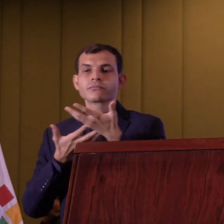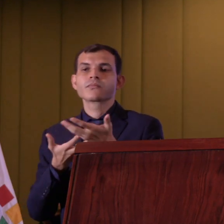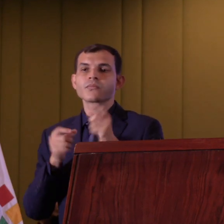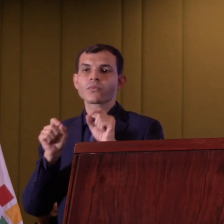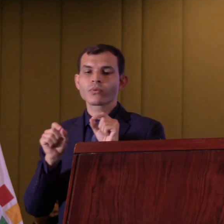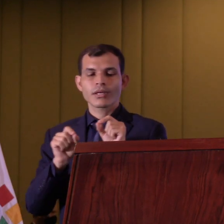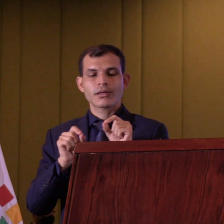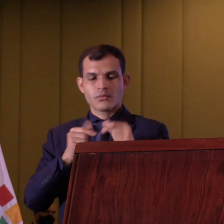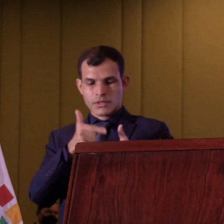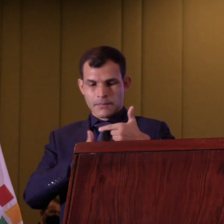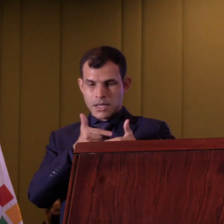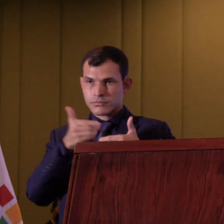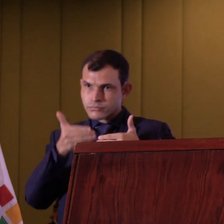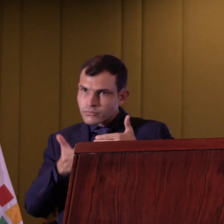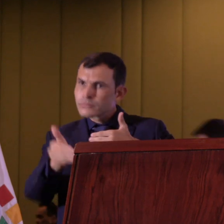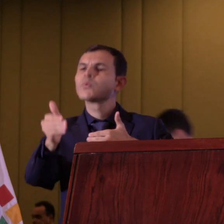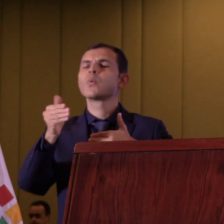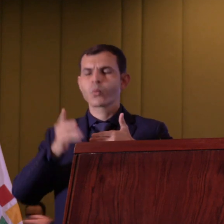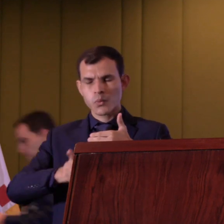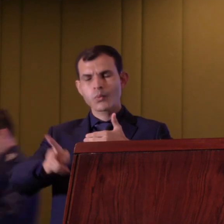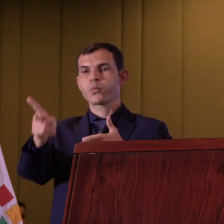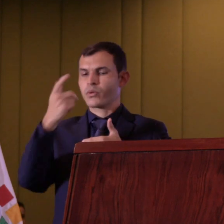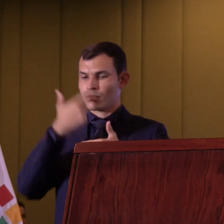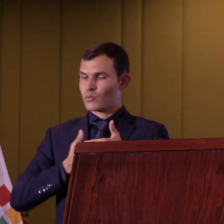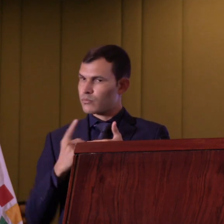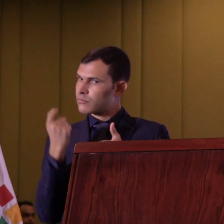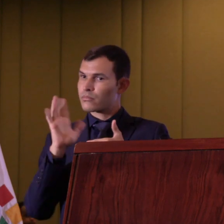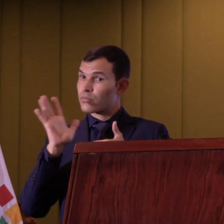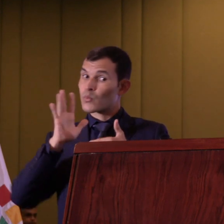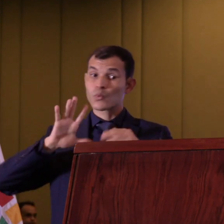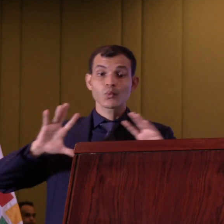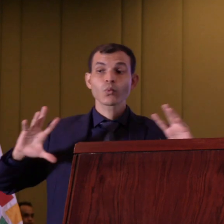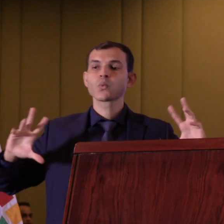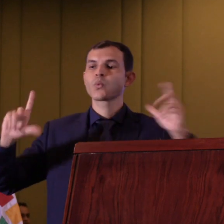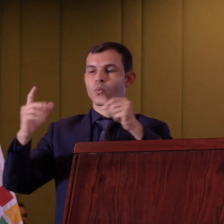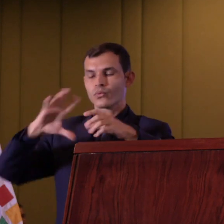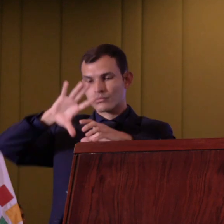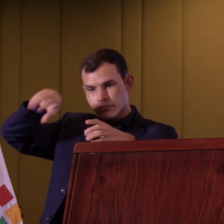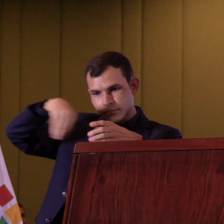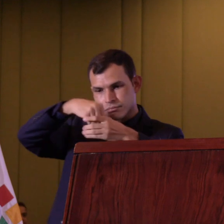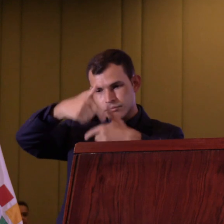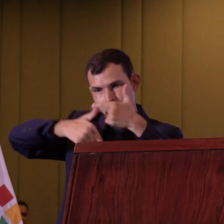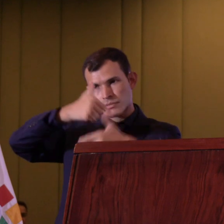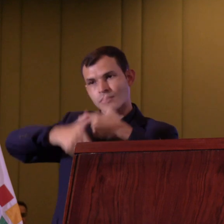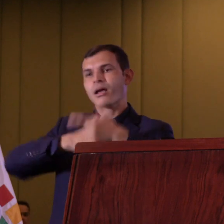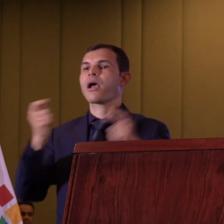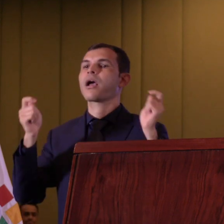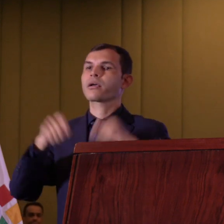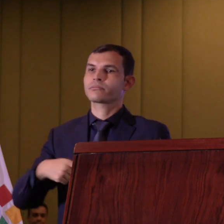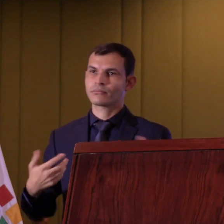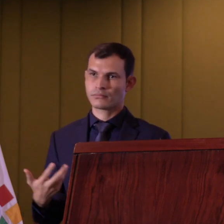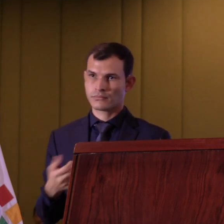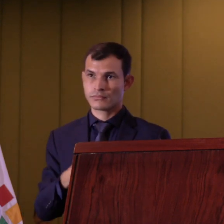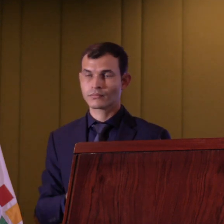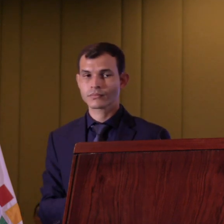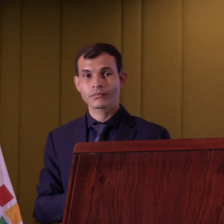de todos os colaboradores da Itaipu, profissionais comprometidos, capacitados, conhecedores de suas